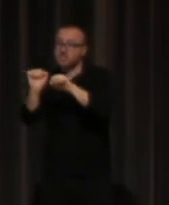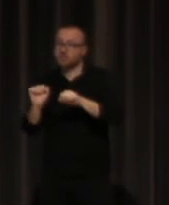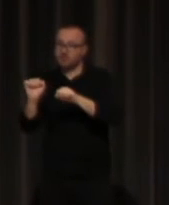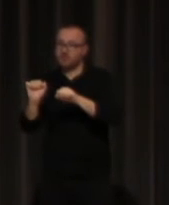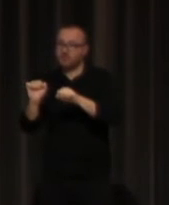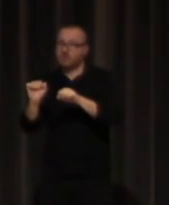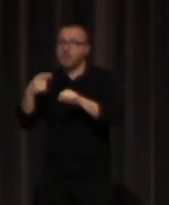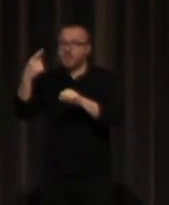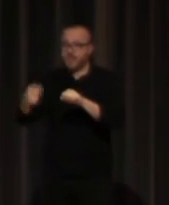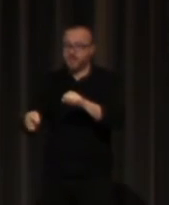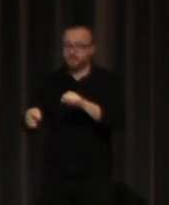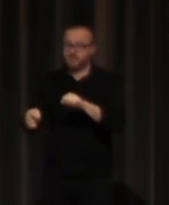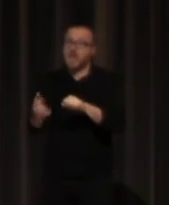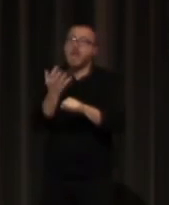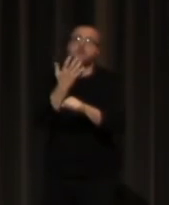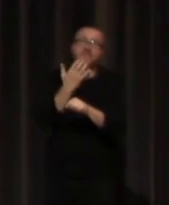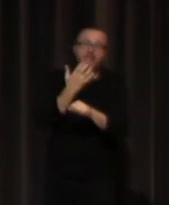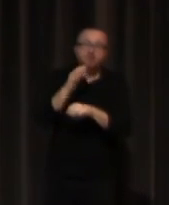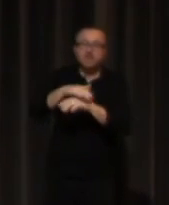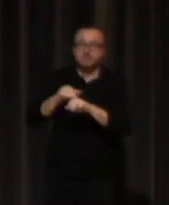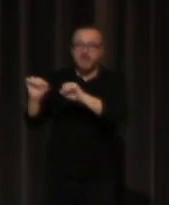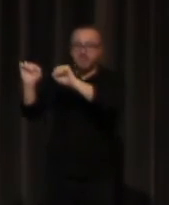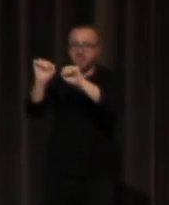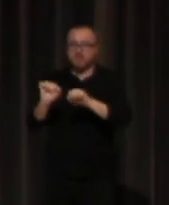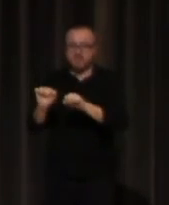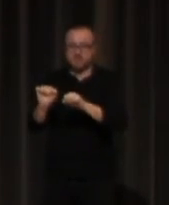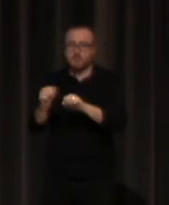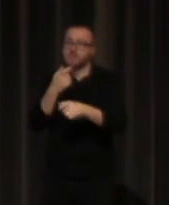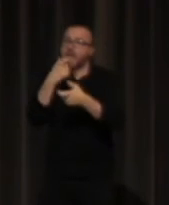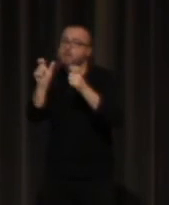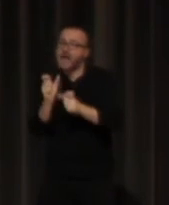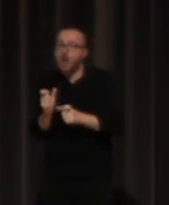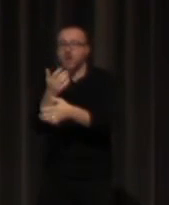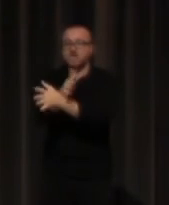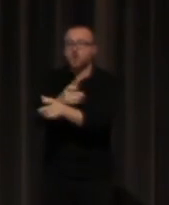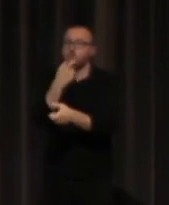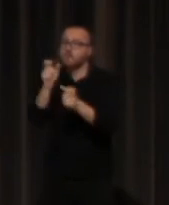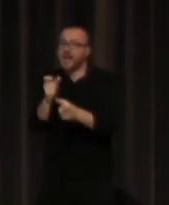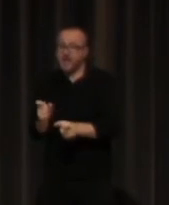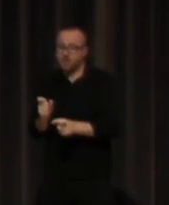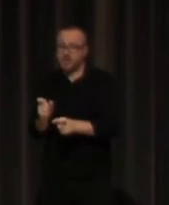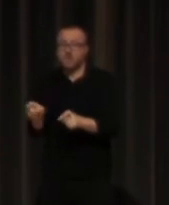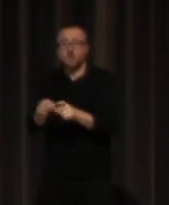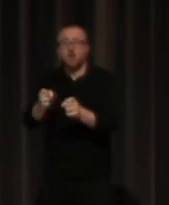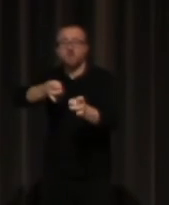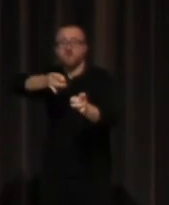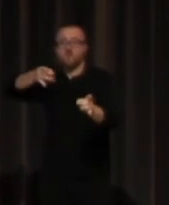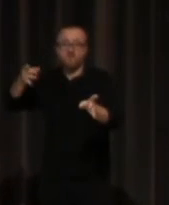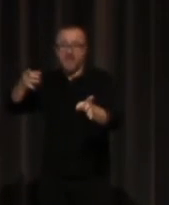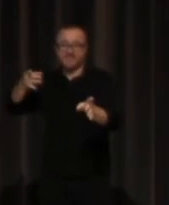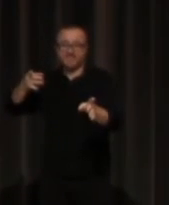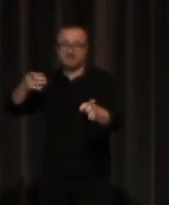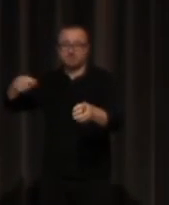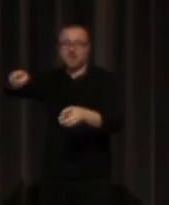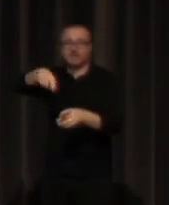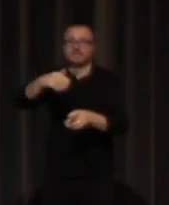que en les metàfores de la Grècia antiga deien les fletxes alades. Sabeu, les fletxes quan